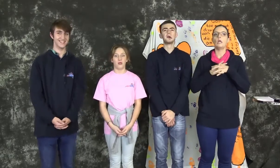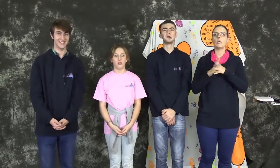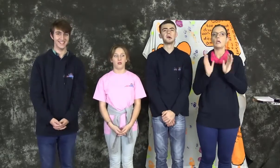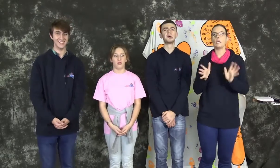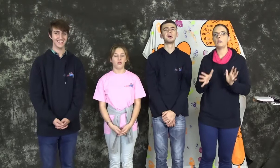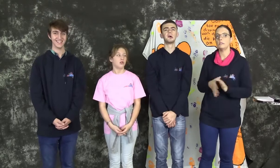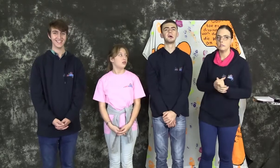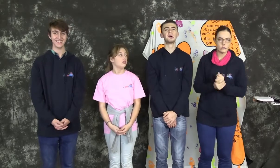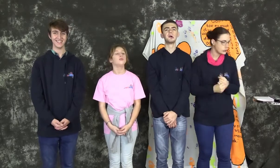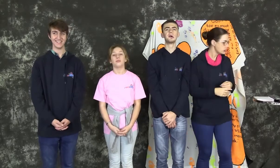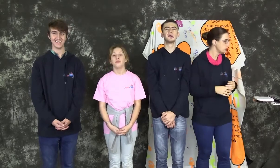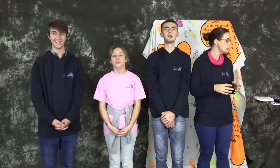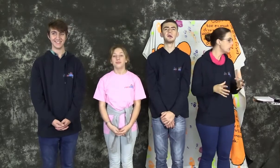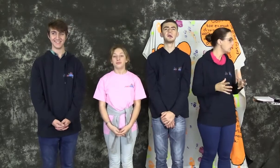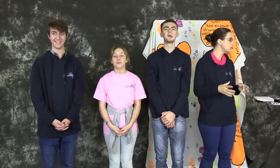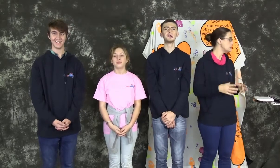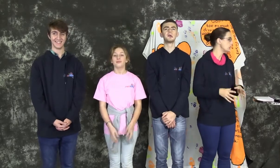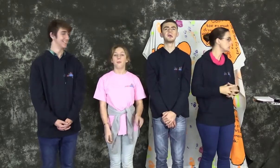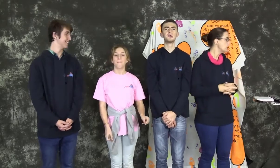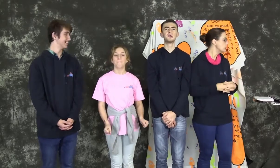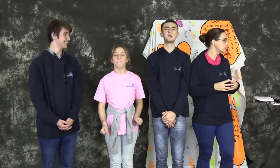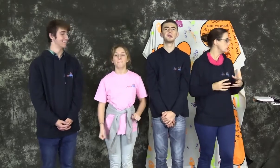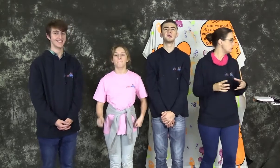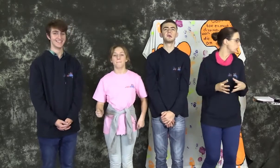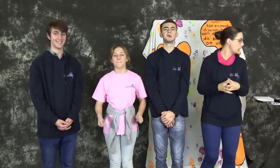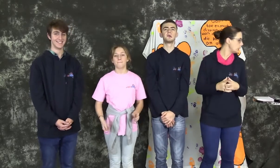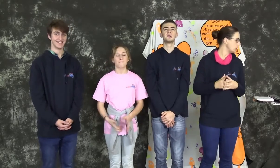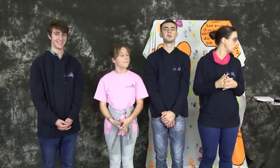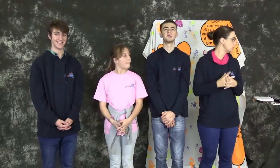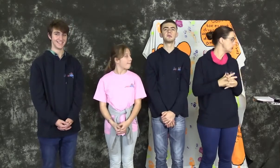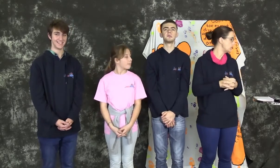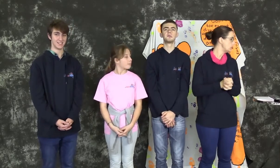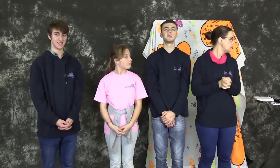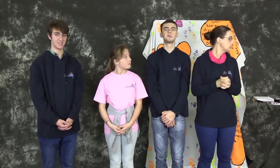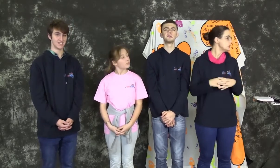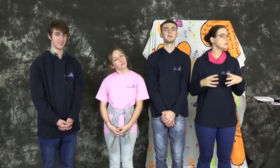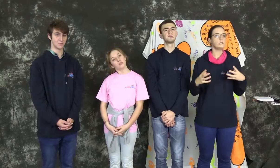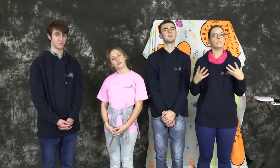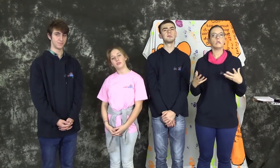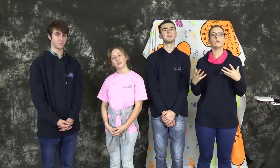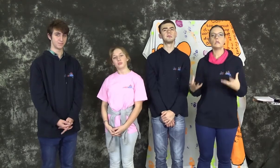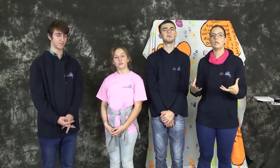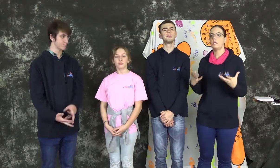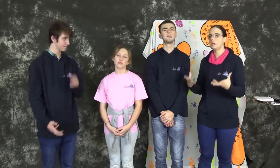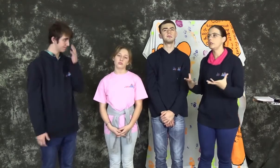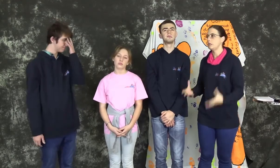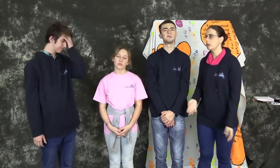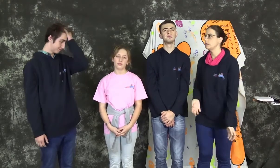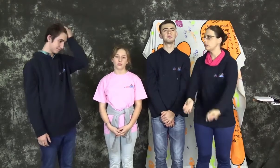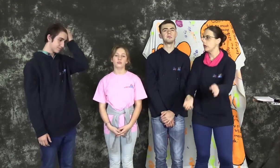We gaan kijken wat ik daar nog. Maar al wat het sê is, om te sê, dit gaan daar oor dat ons moet mekaar in liefde dien. As ons self